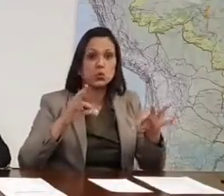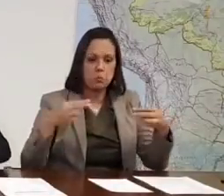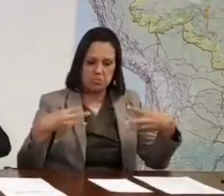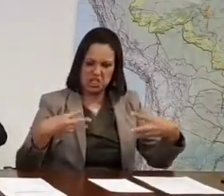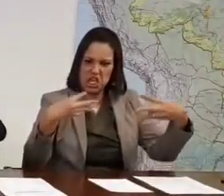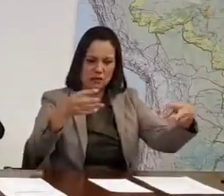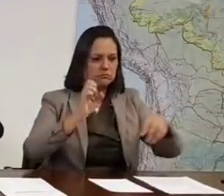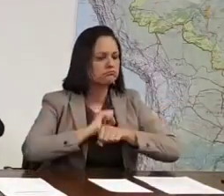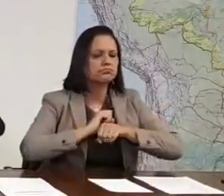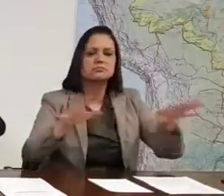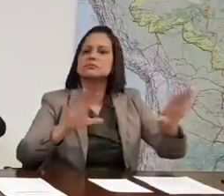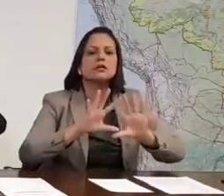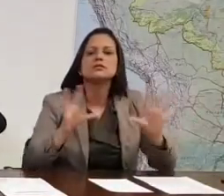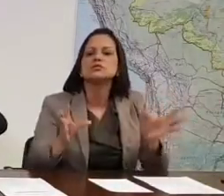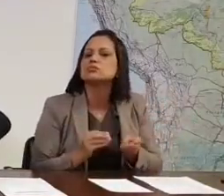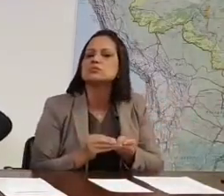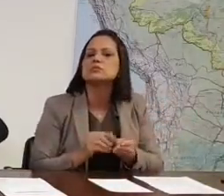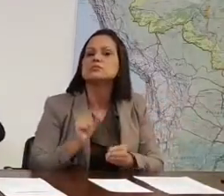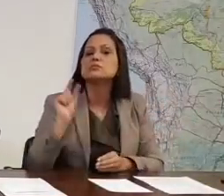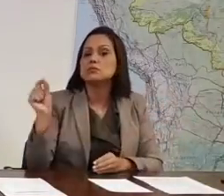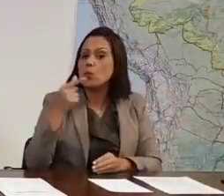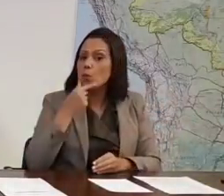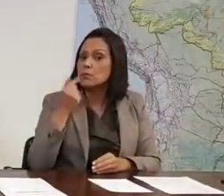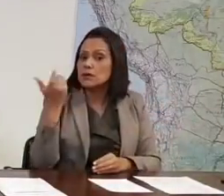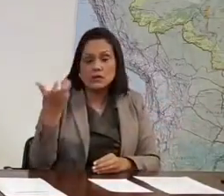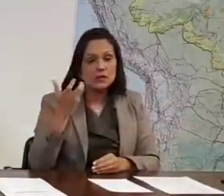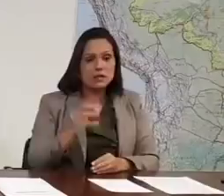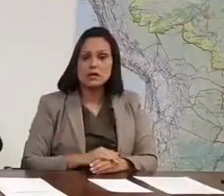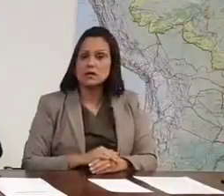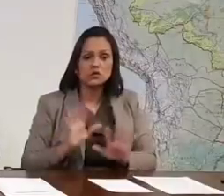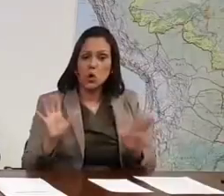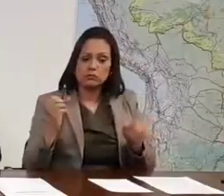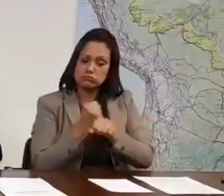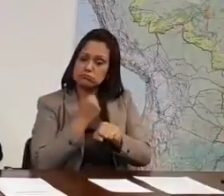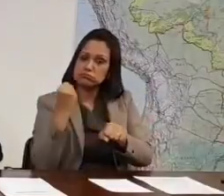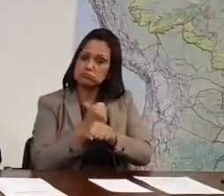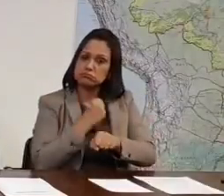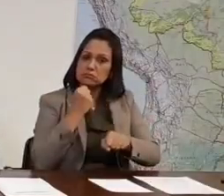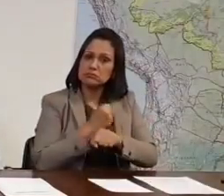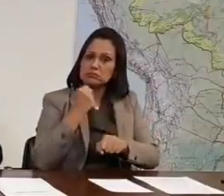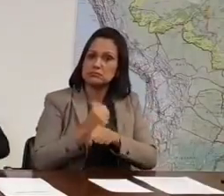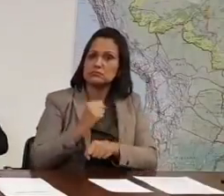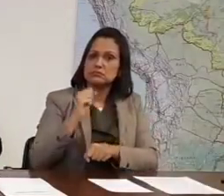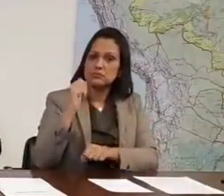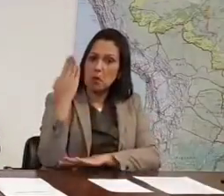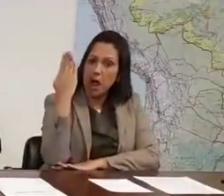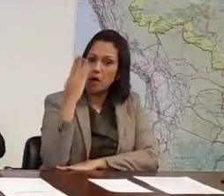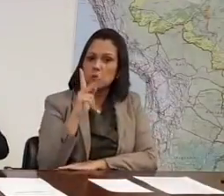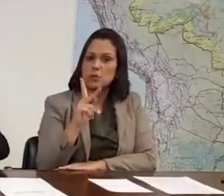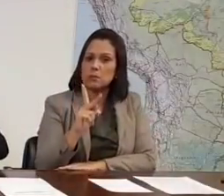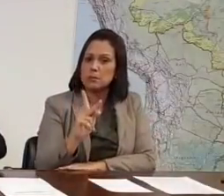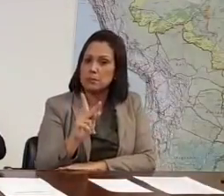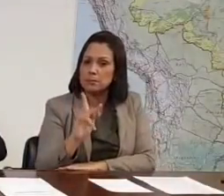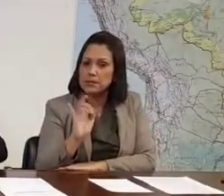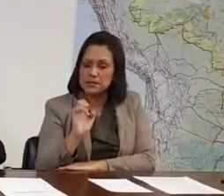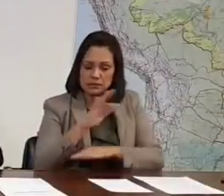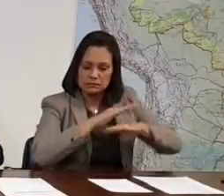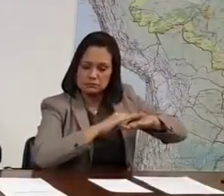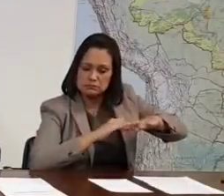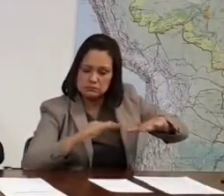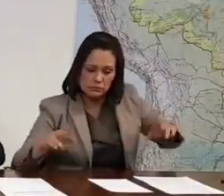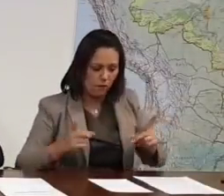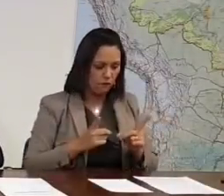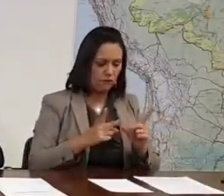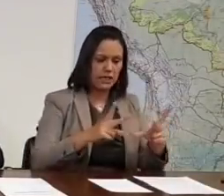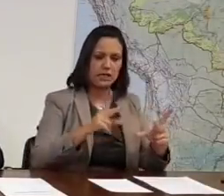terça-feira. Resumindo, ele quer construir um pequeno pia, né, com a casinha em cima, para vender ali umas besteirinhas ali, um